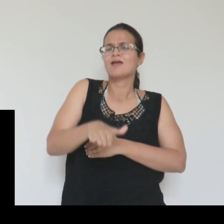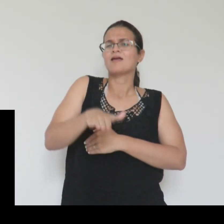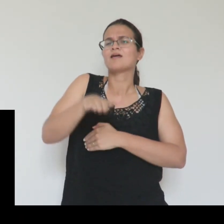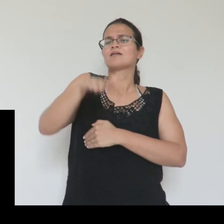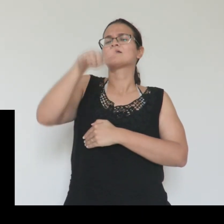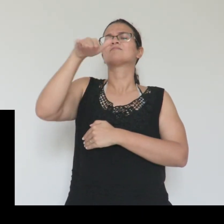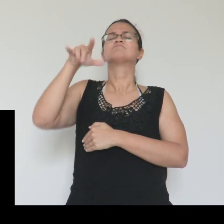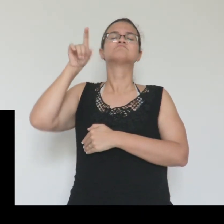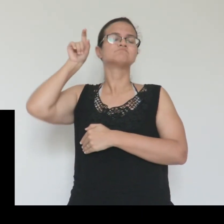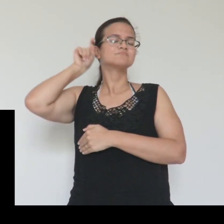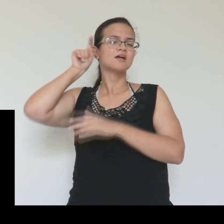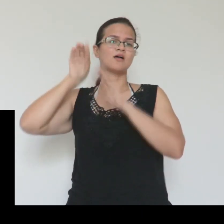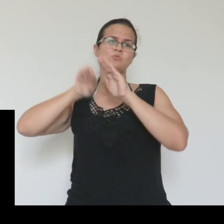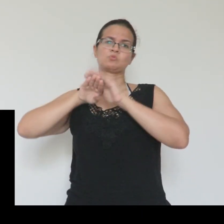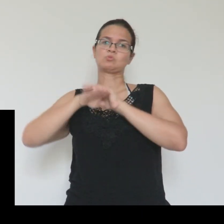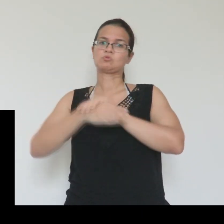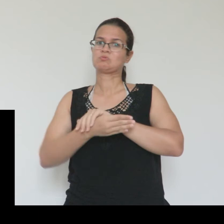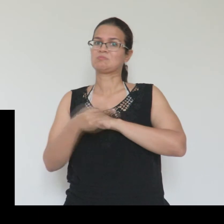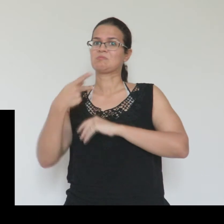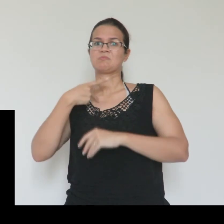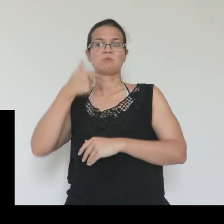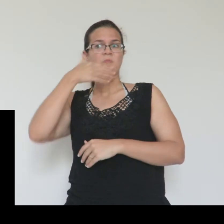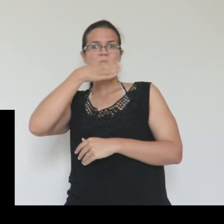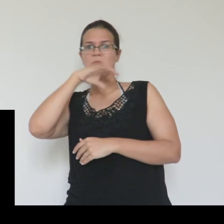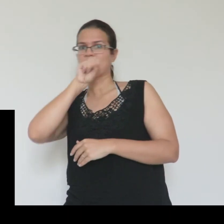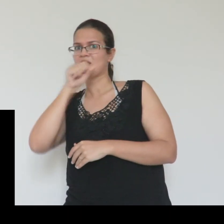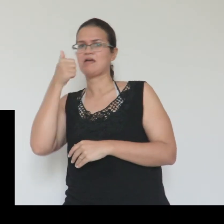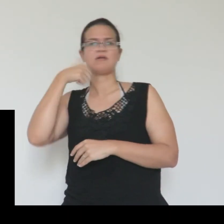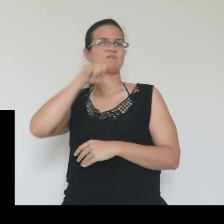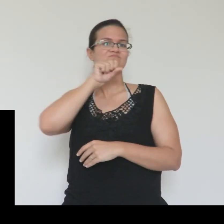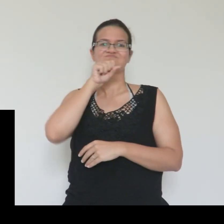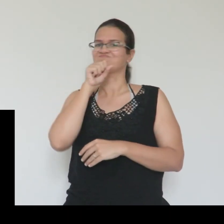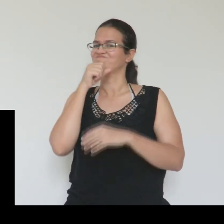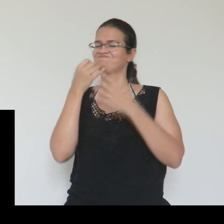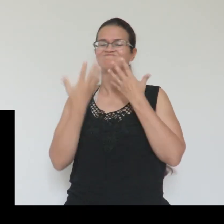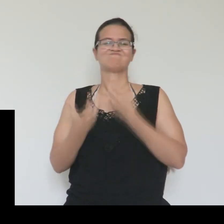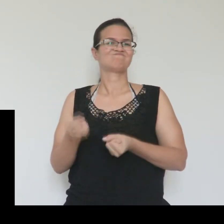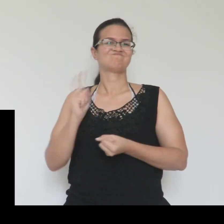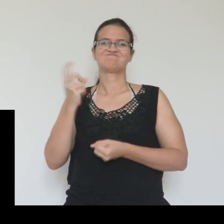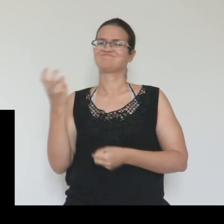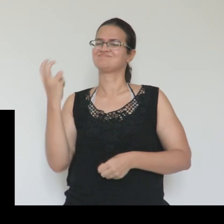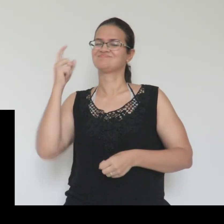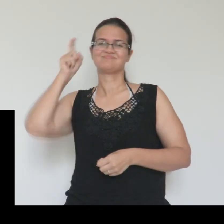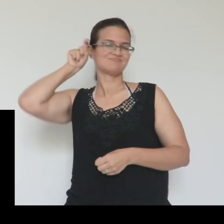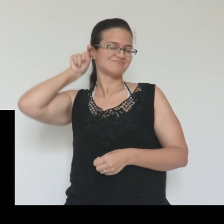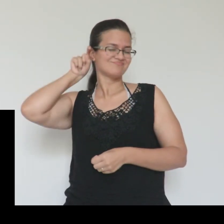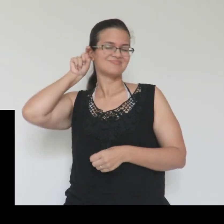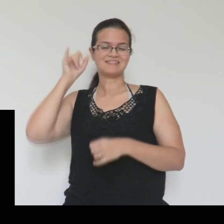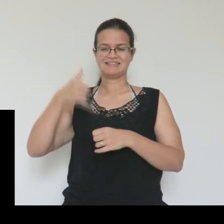mais avançada, então eles não conseguiram se adaptar com o aparelho auditivo.